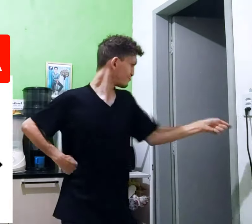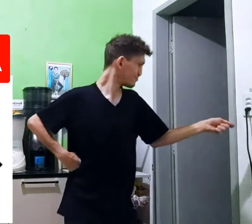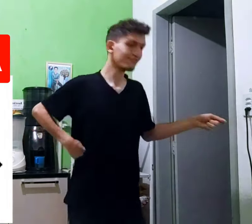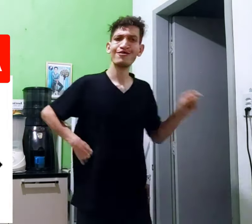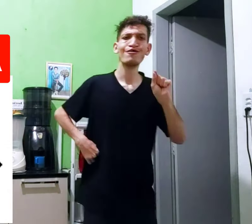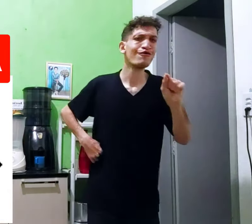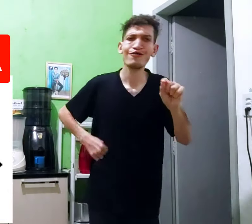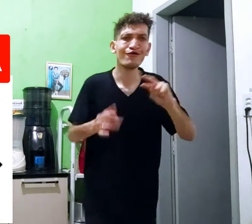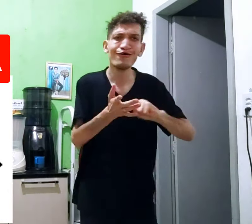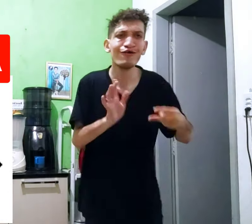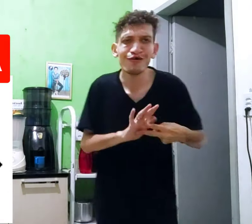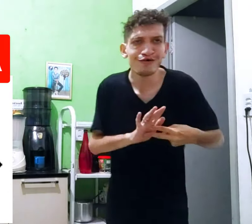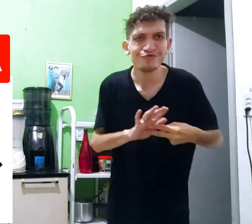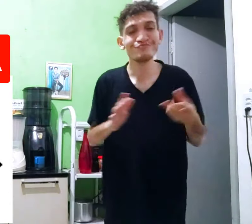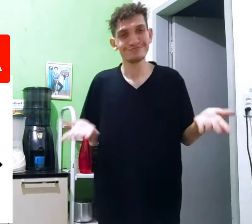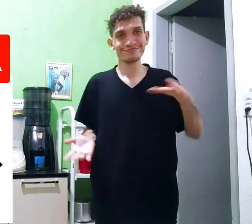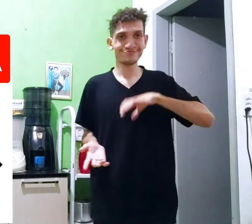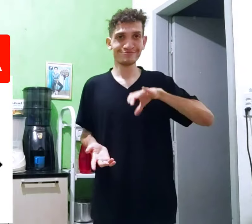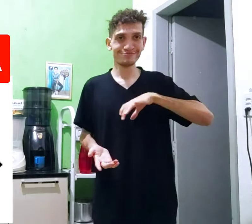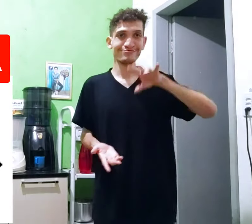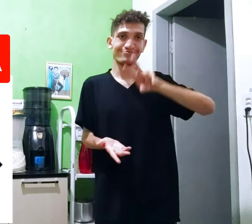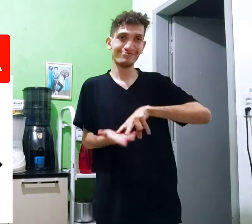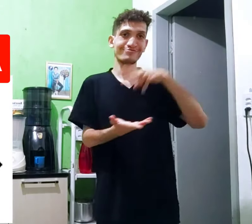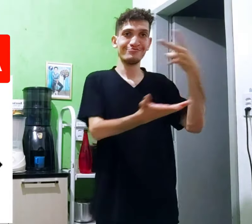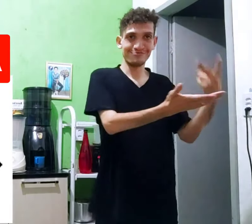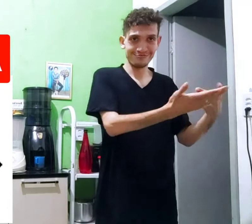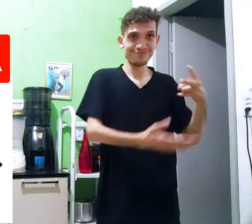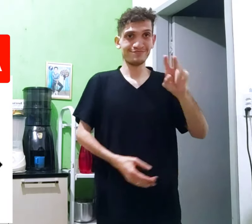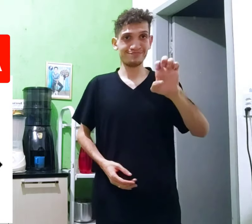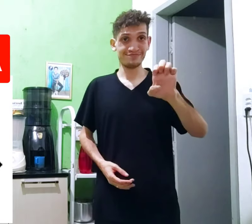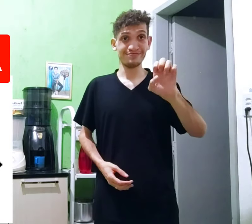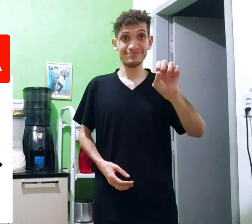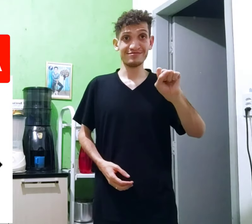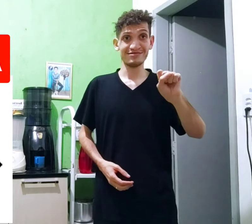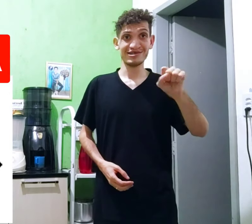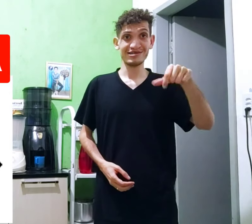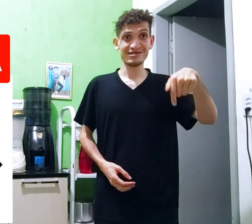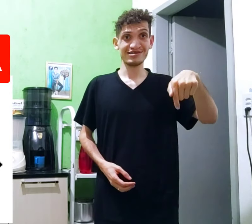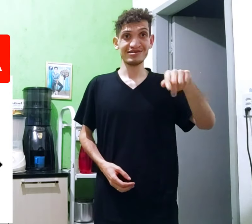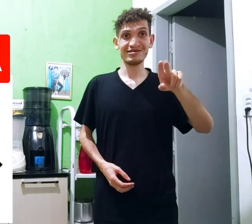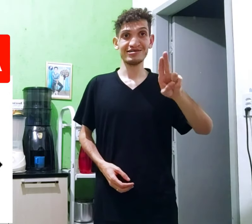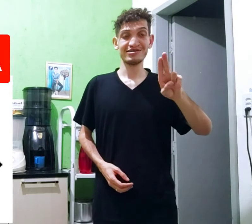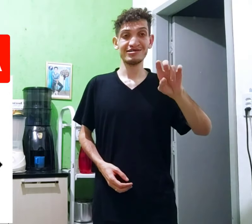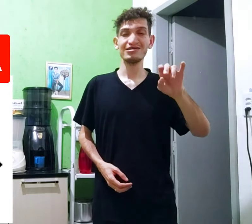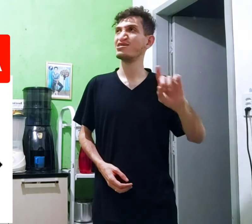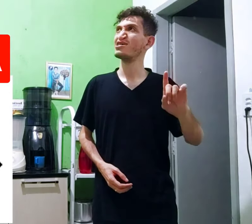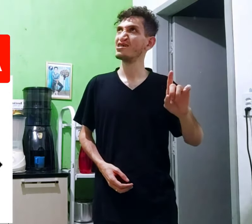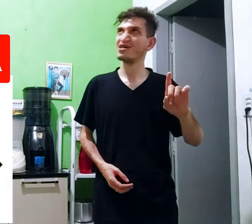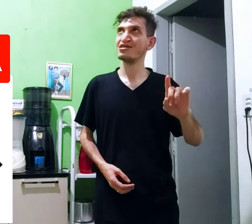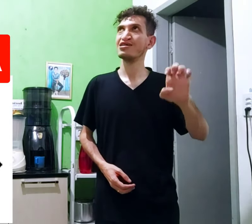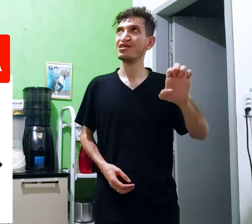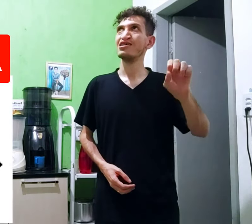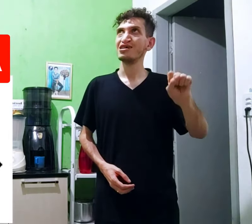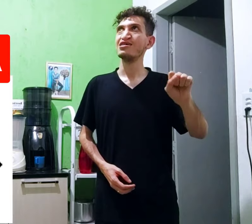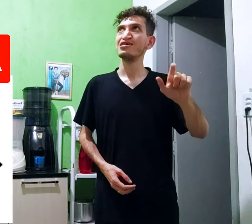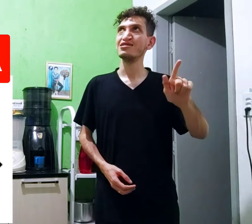Isso daqui é o quê? Significado português, tradução, é isso e não é,